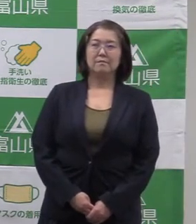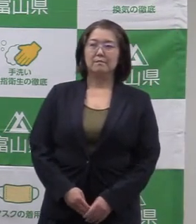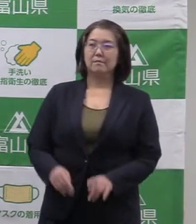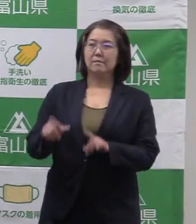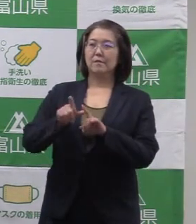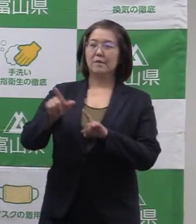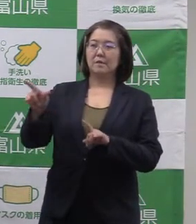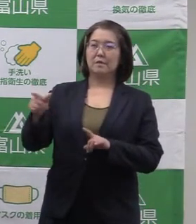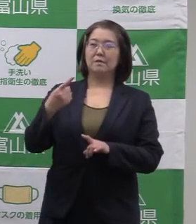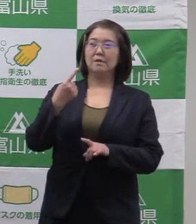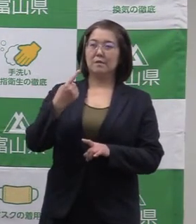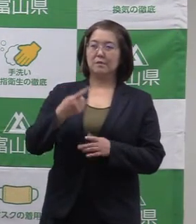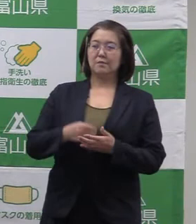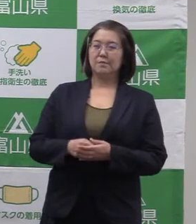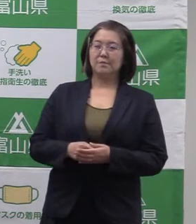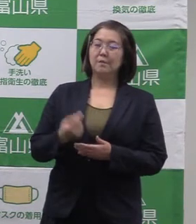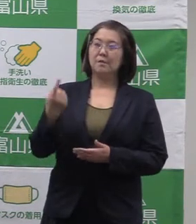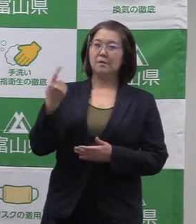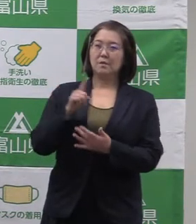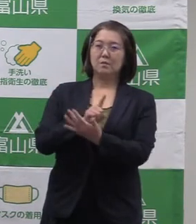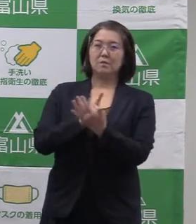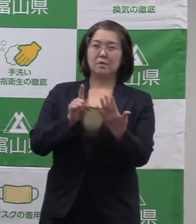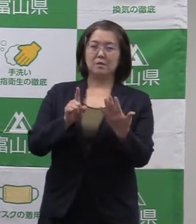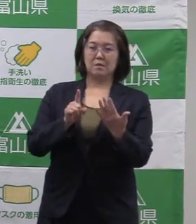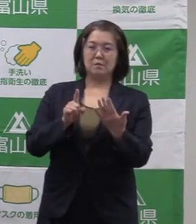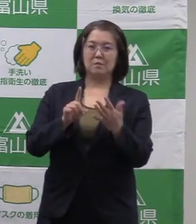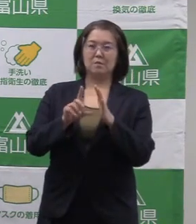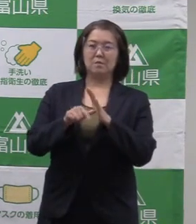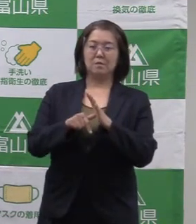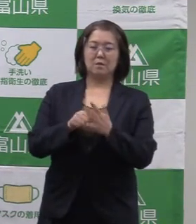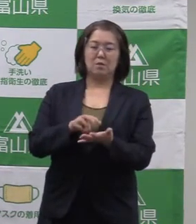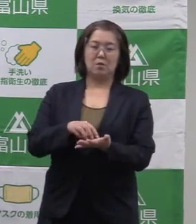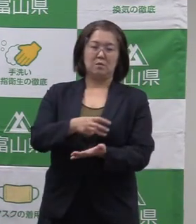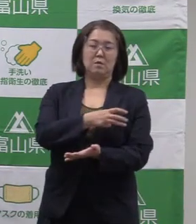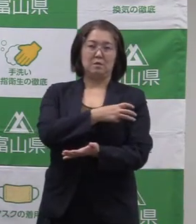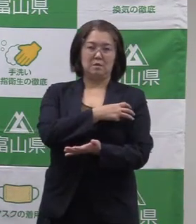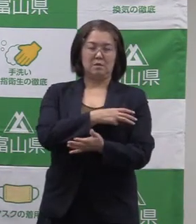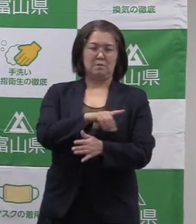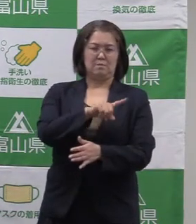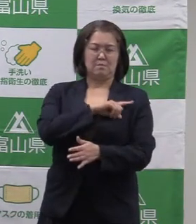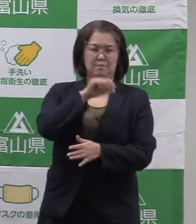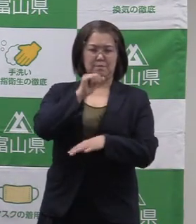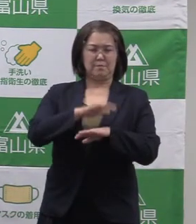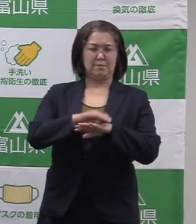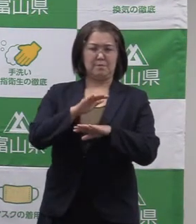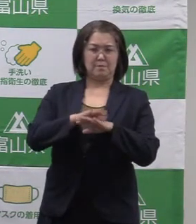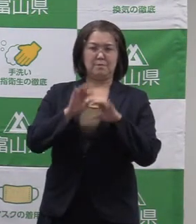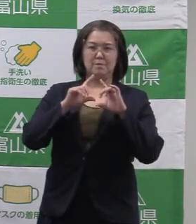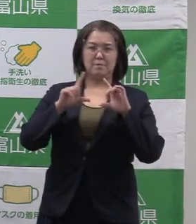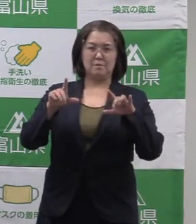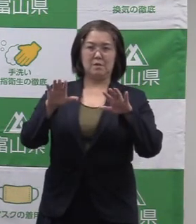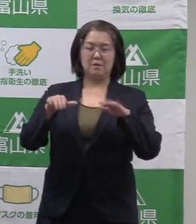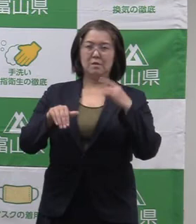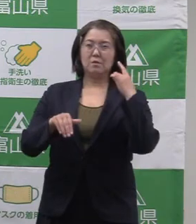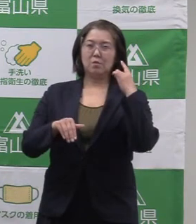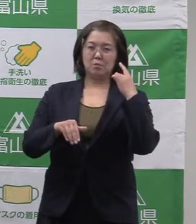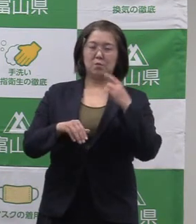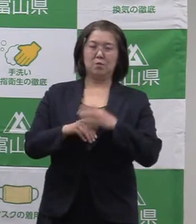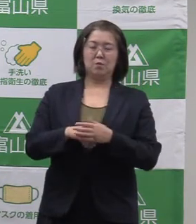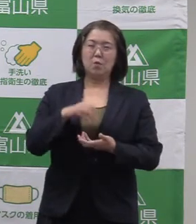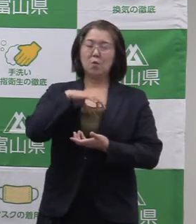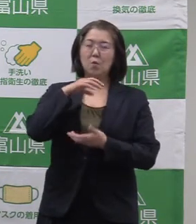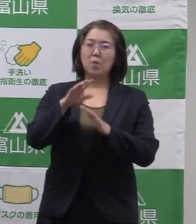NHK の林です。知事、昨日の会見ではワクチン接種が最大の武器というところもおっしゃっておられました。高齢